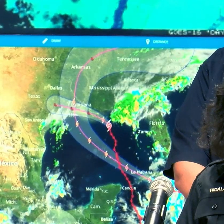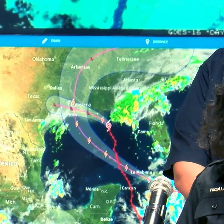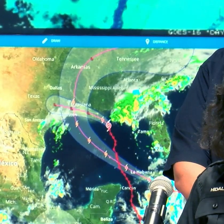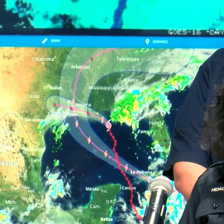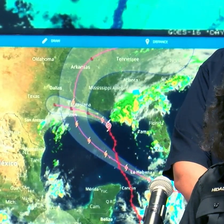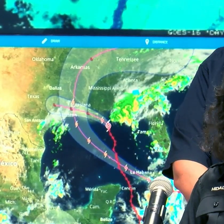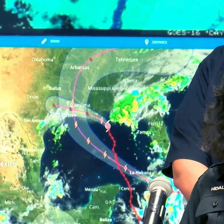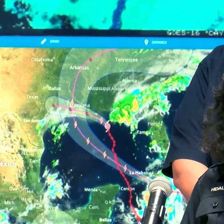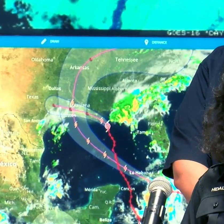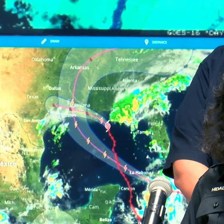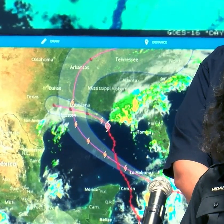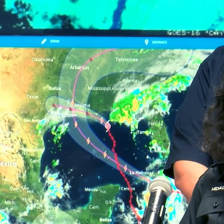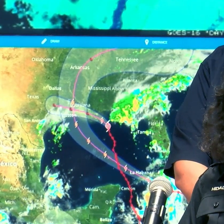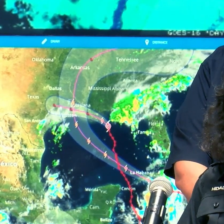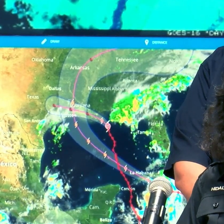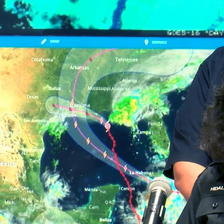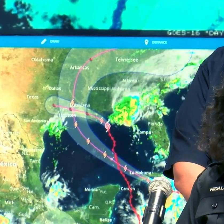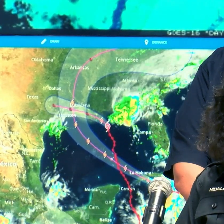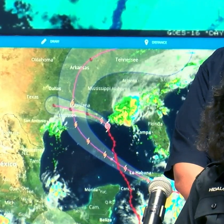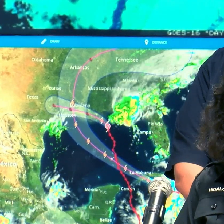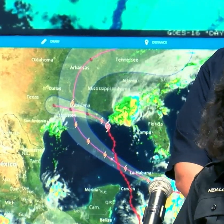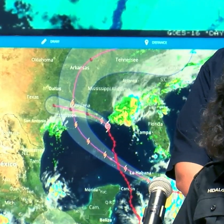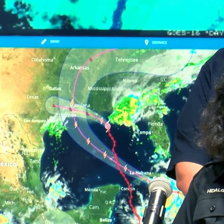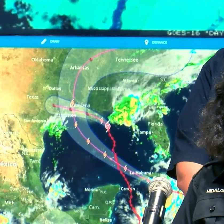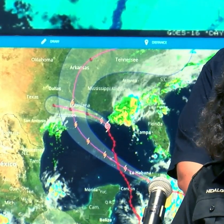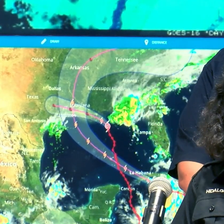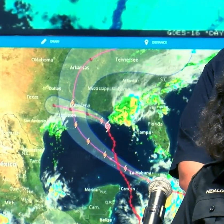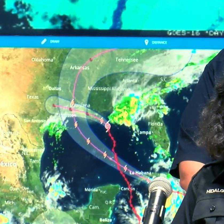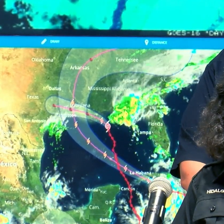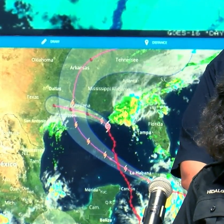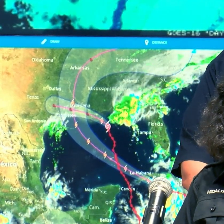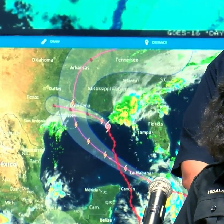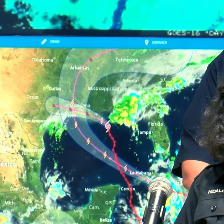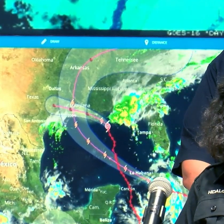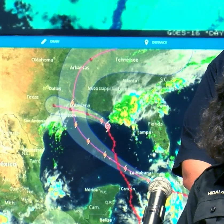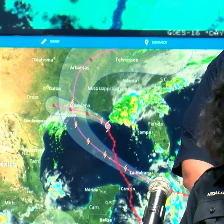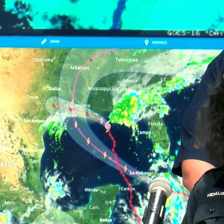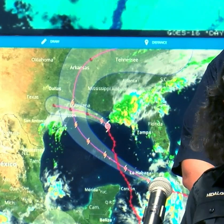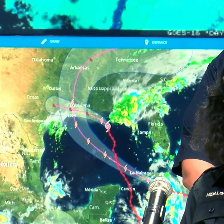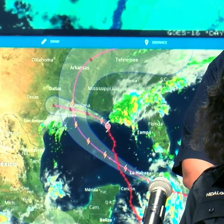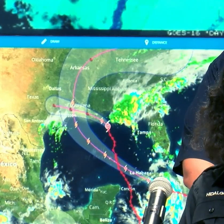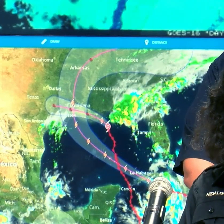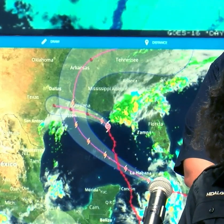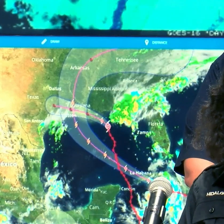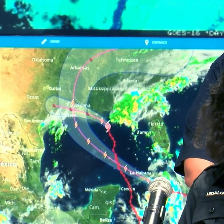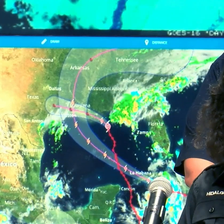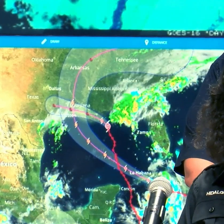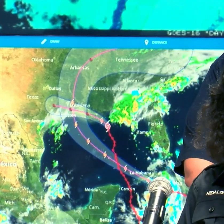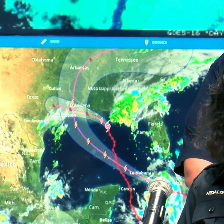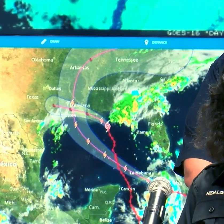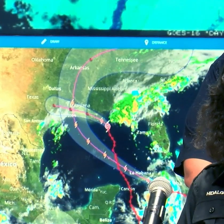jueves llegará, puede ser desde Freeport al sur de Houston hasta